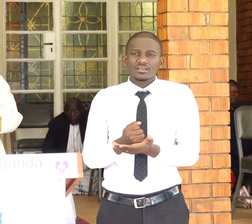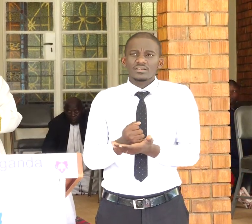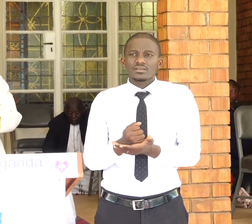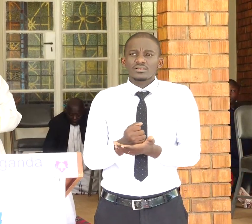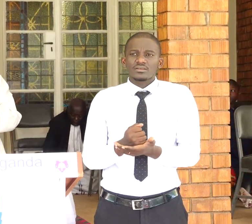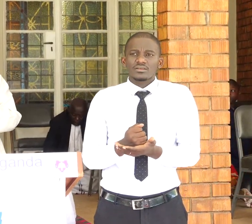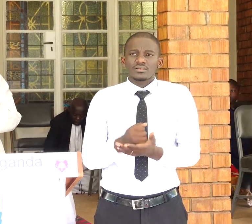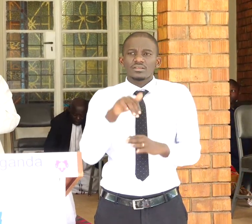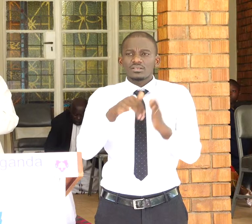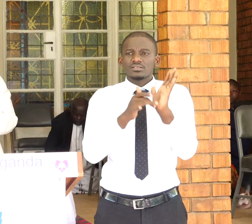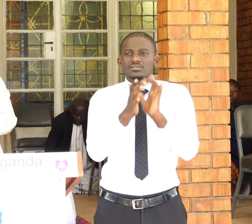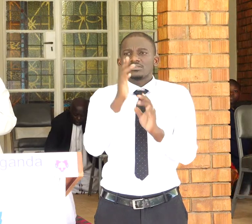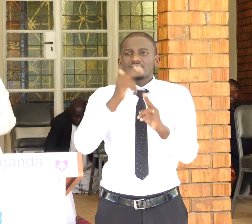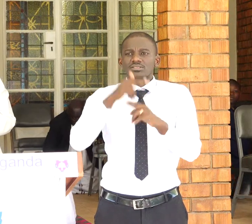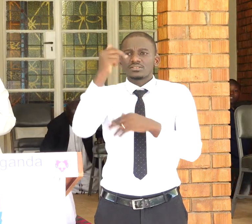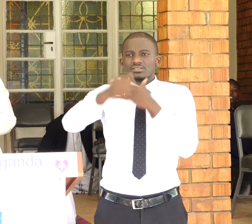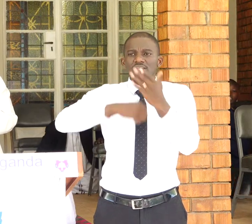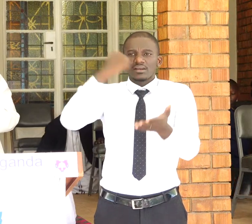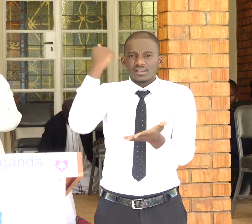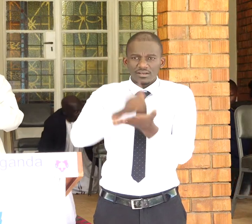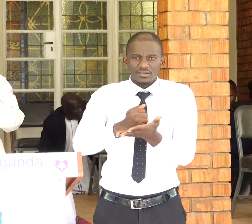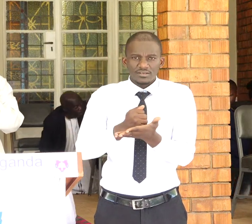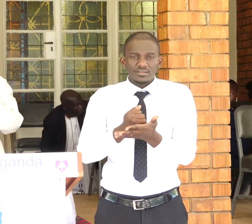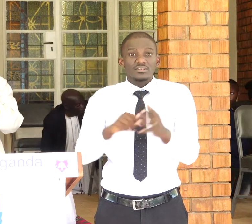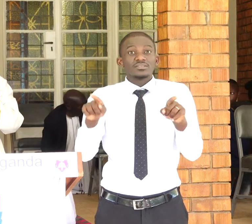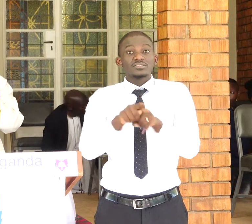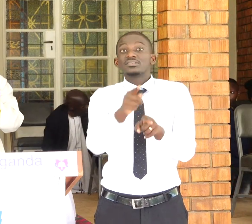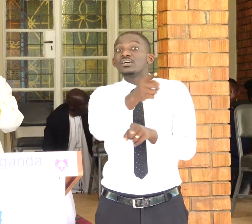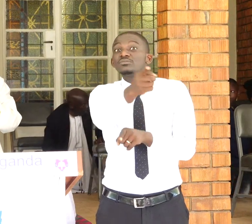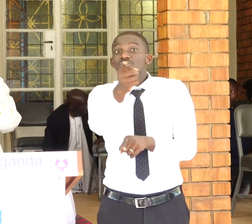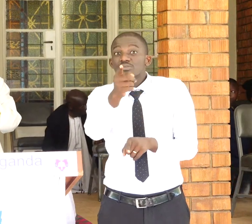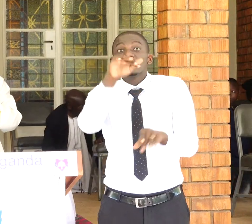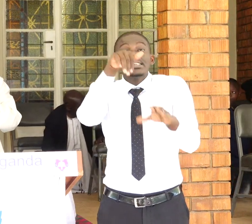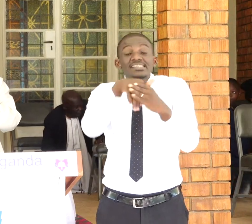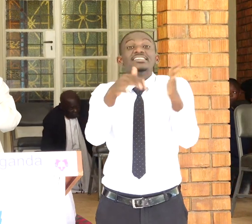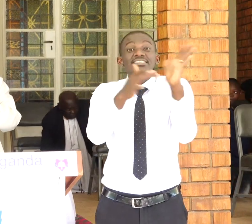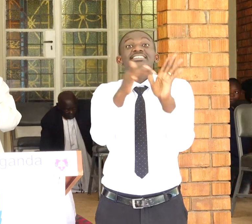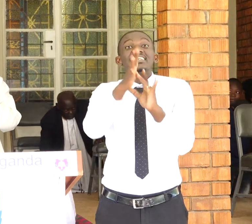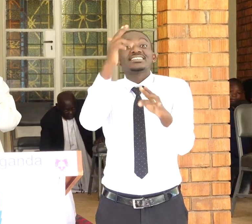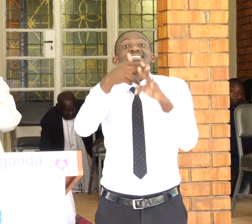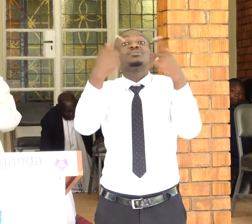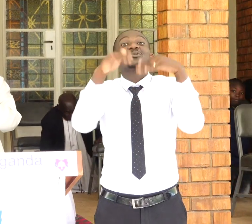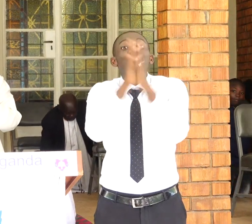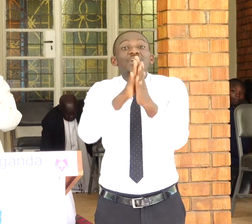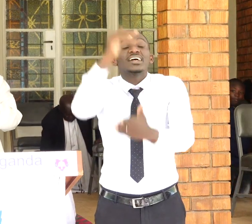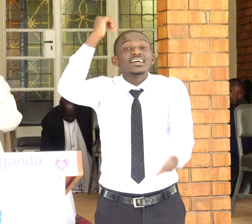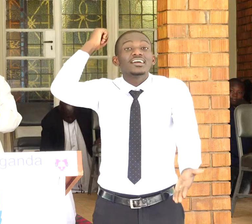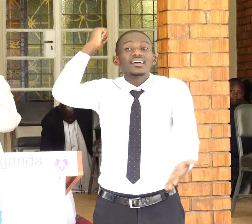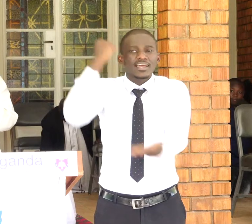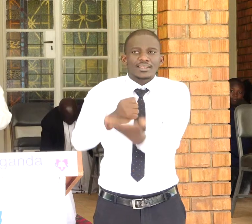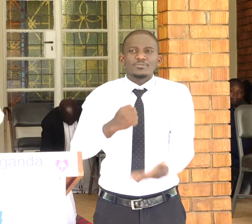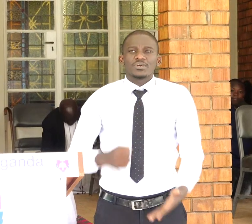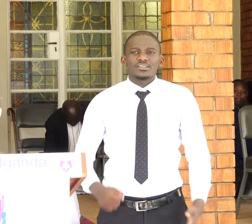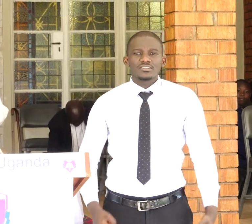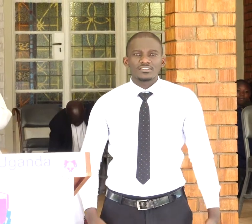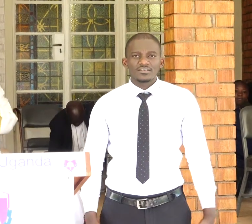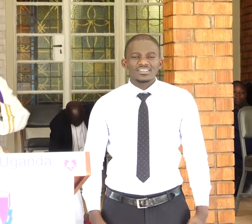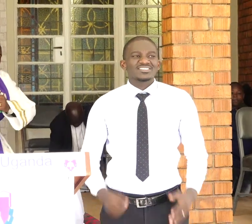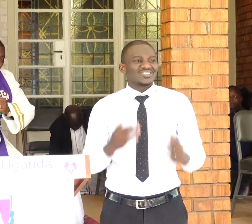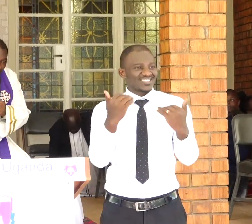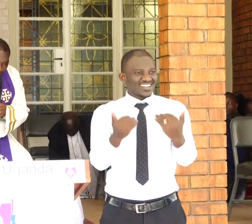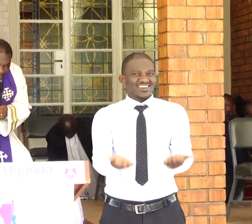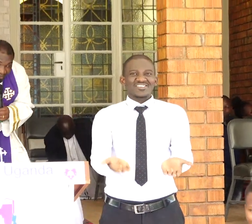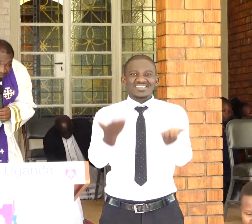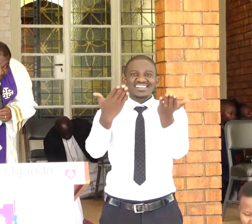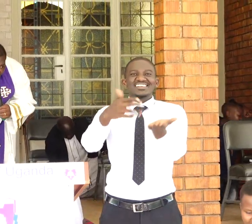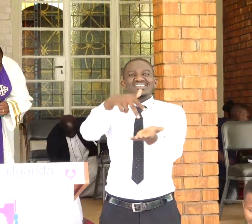linnya lya Yesu Kristo mwetusabidde naawe ali ku mutimbagano mu linnya lya Yesu Kristo mwetusabidde amiina kale situkako